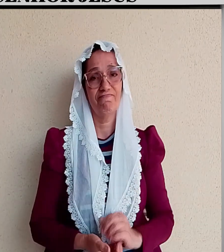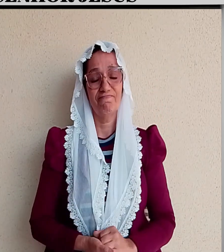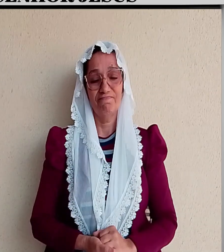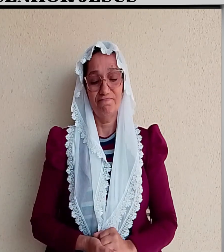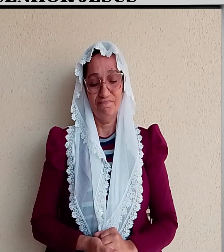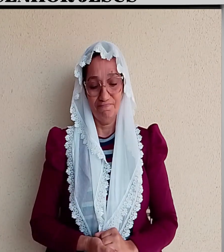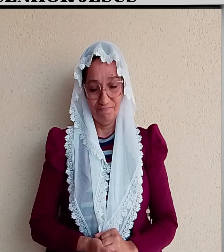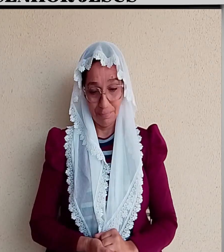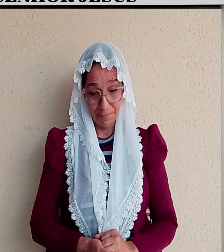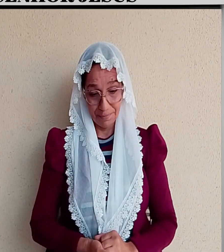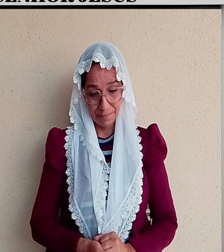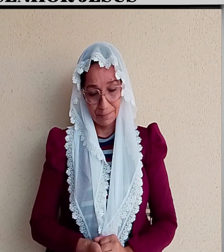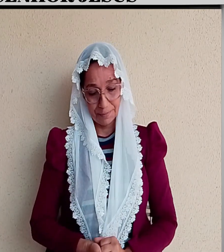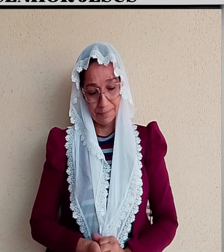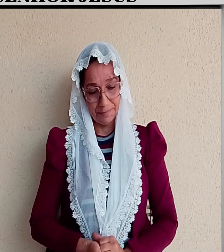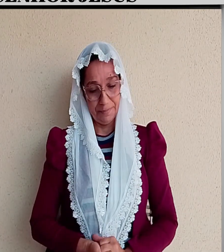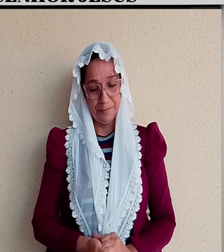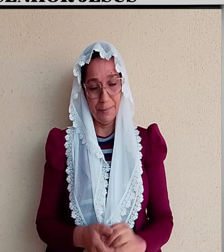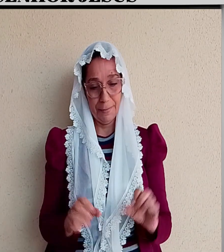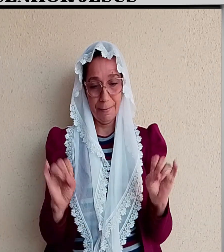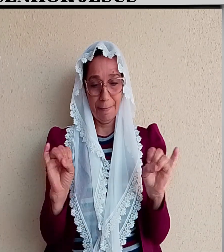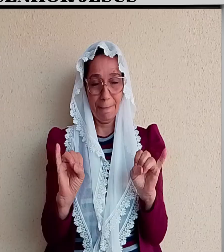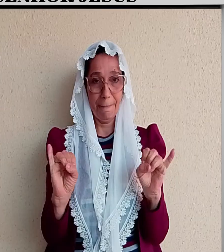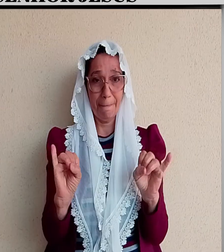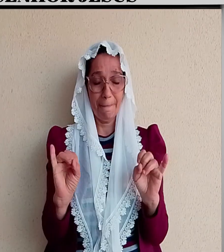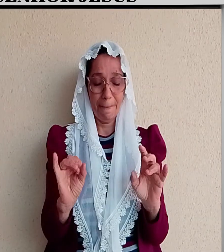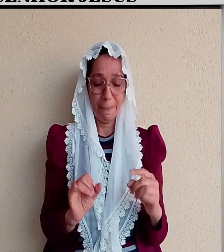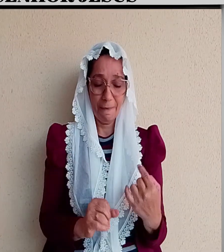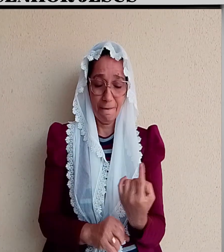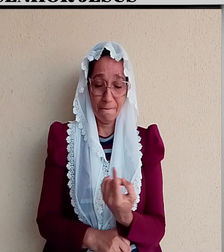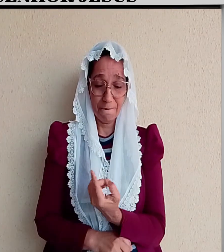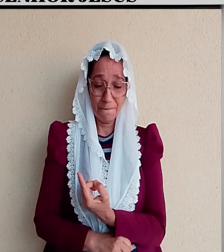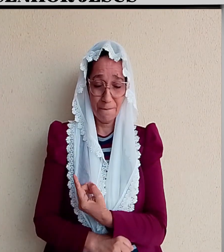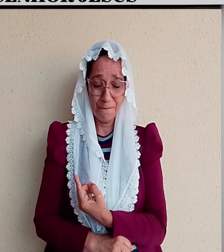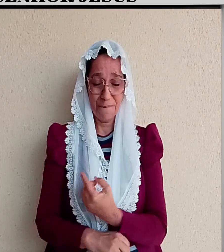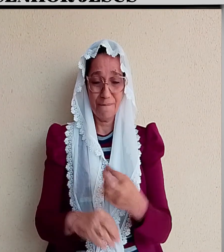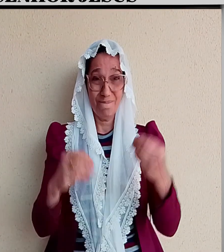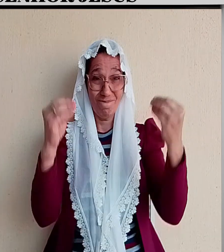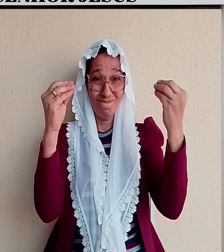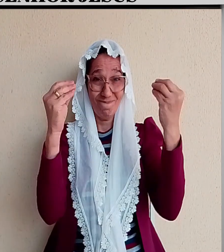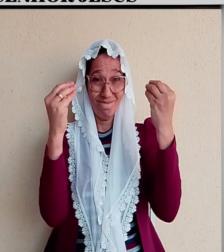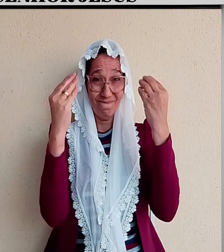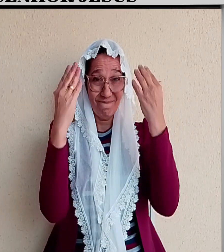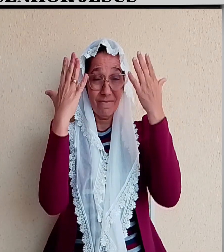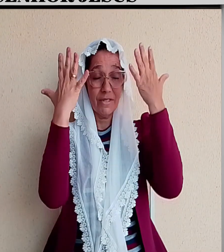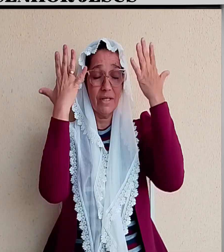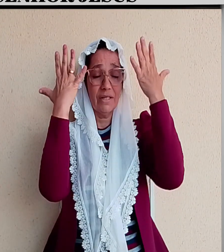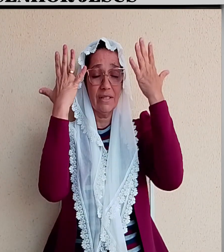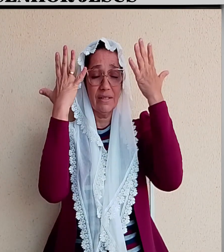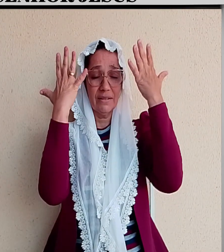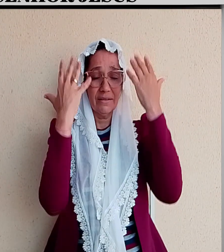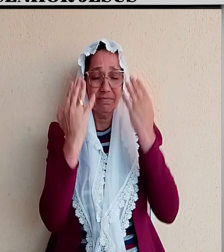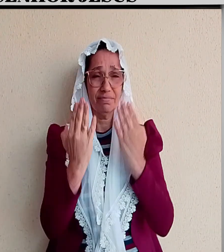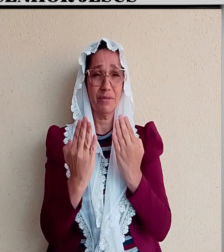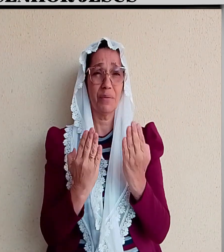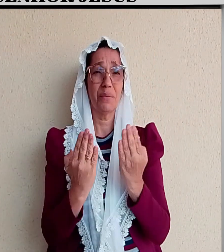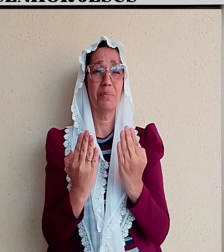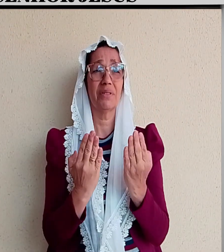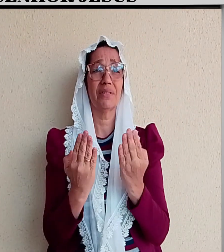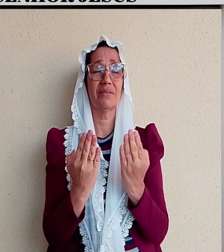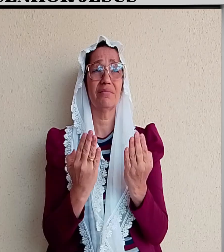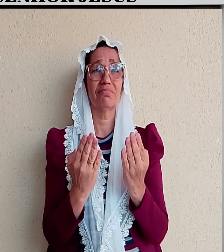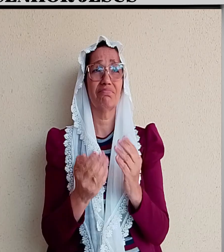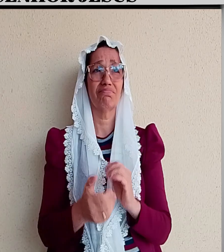seres machucados, nós entramos no hospital da graça. Aleluia, Jesus. Entramos no hospital